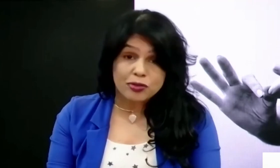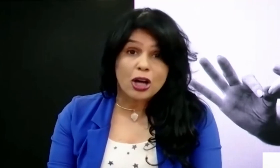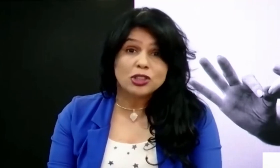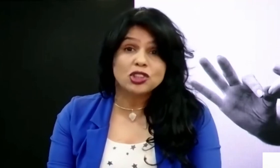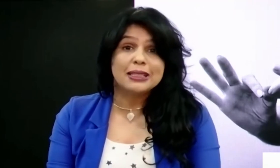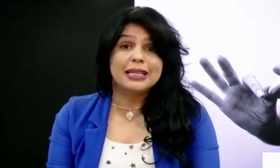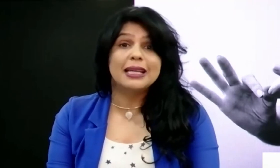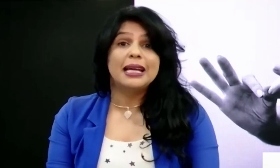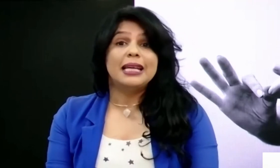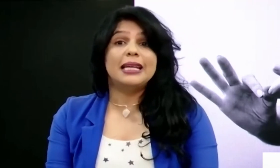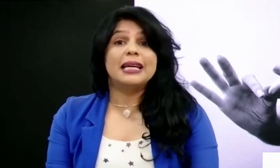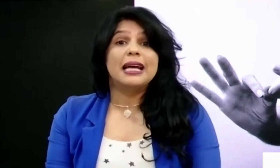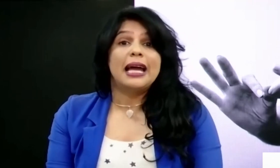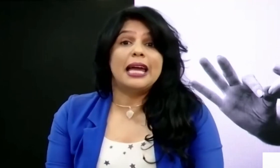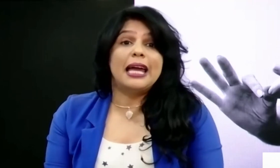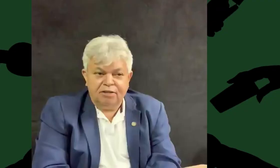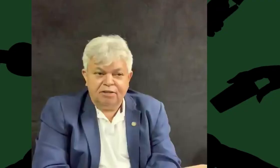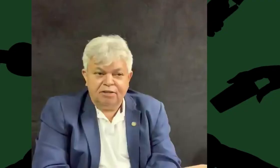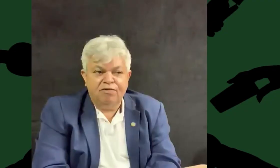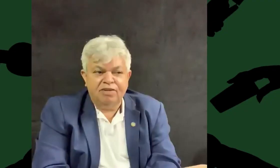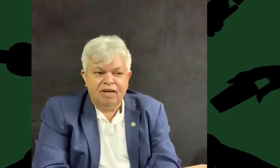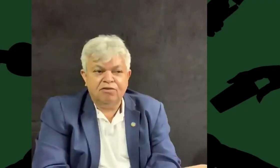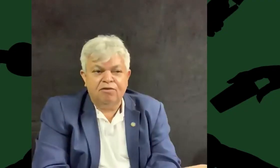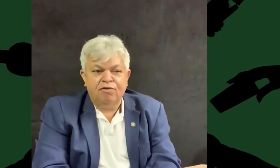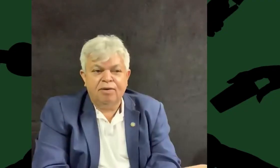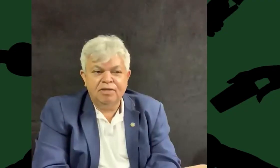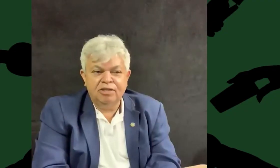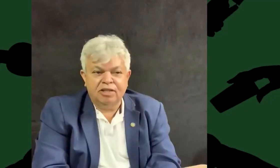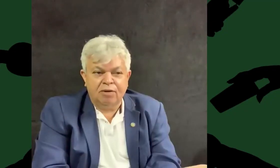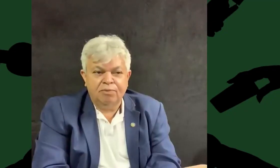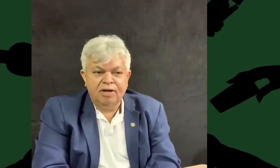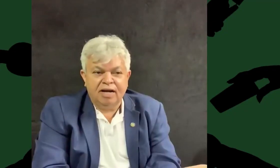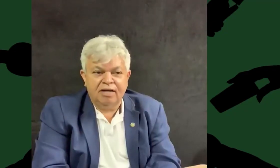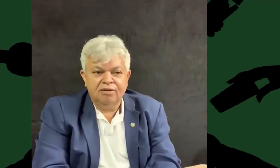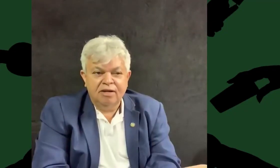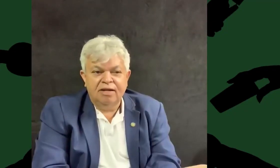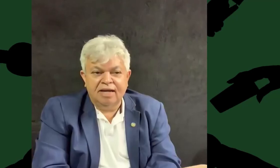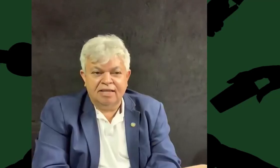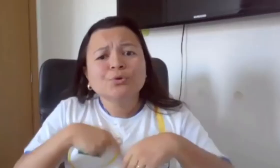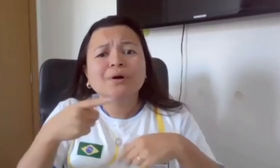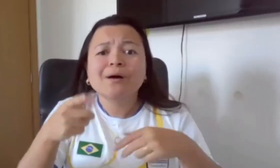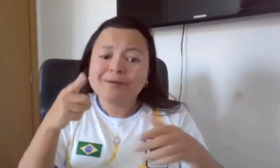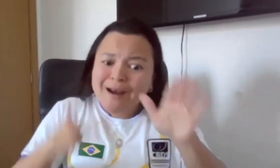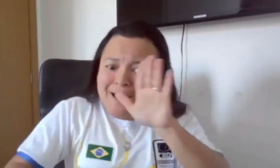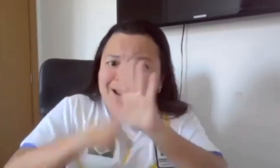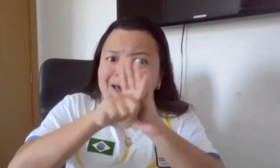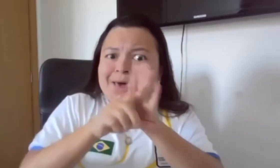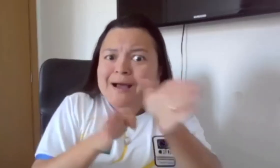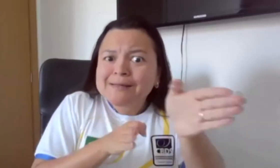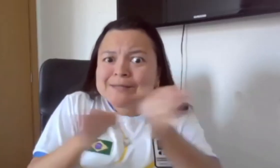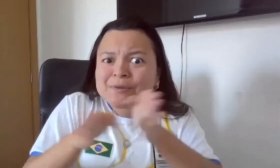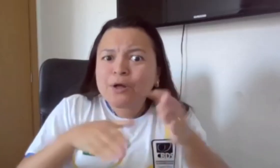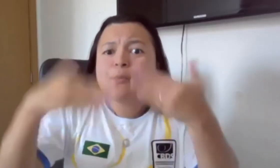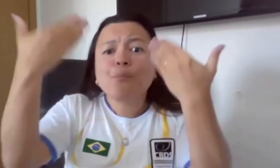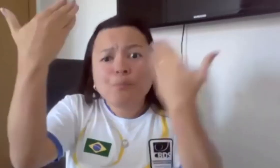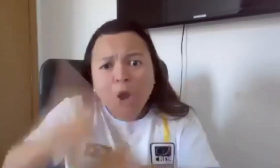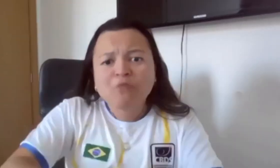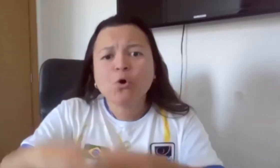mais acesso aos esportes também foram questões levantadas durante a audiência. Inclusive, o Rio de Janeiro já se